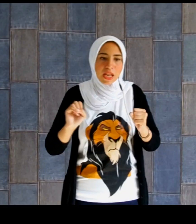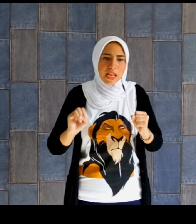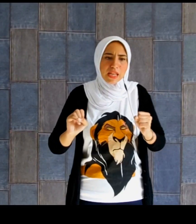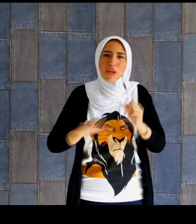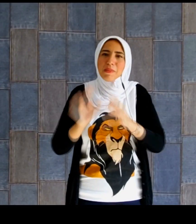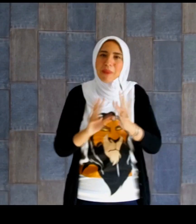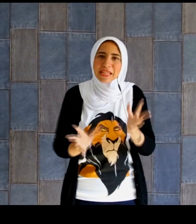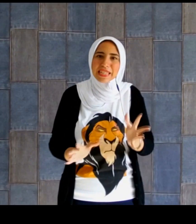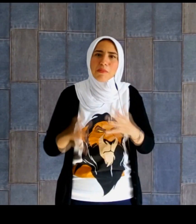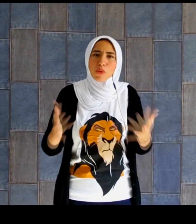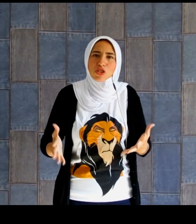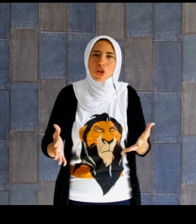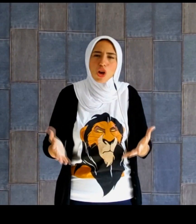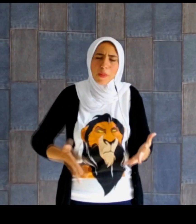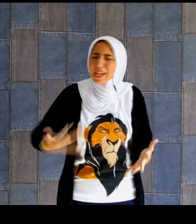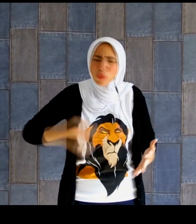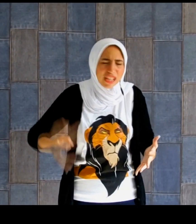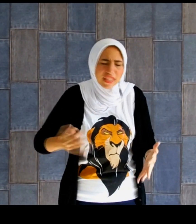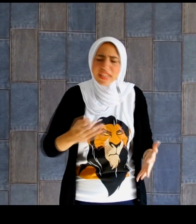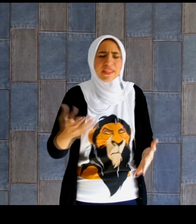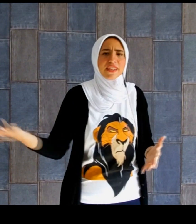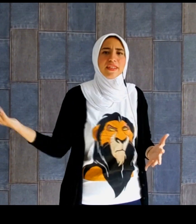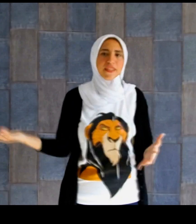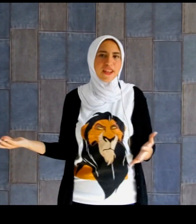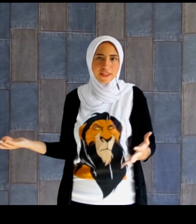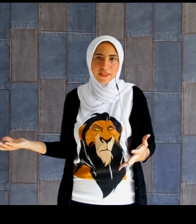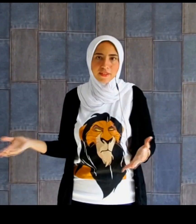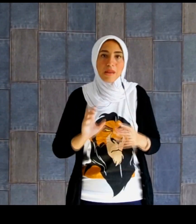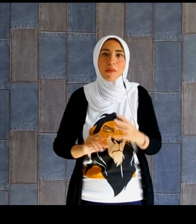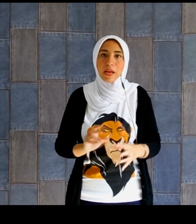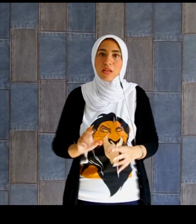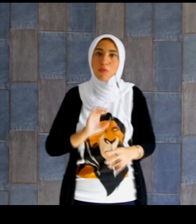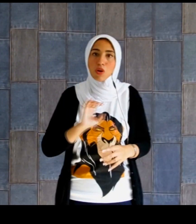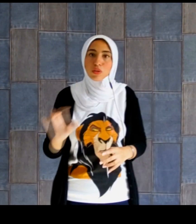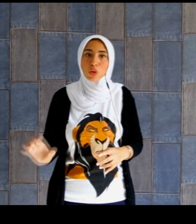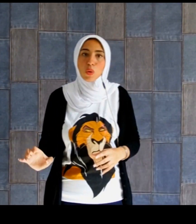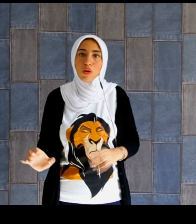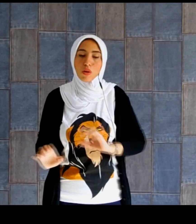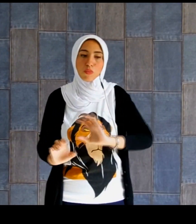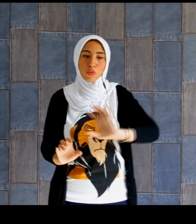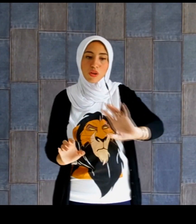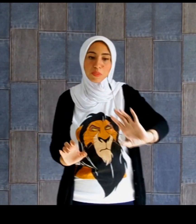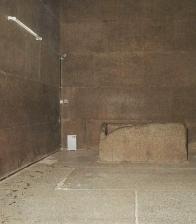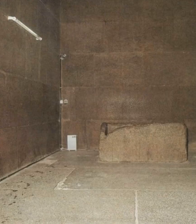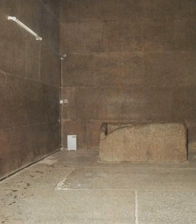انه يعني بالبلدي كده بيوصل الكهربية حلوة جدا جدا جدا جدا جدا اما بقى الممرات اللي جوه الهرم والغرف بتاعتها